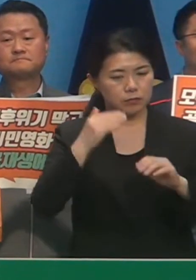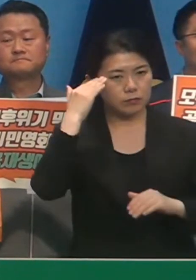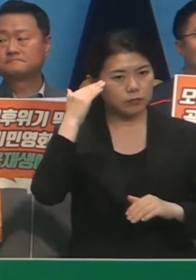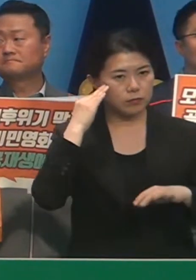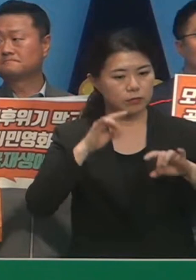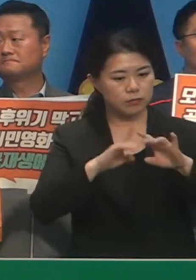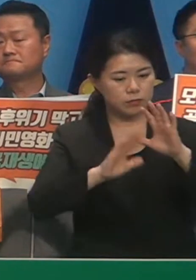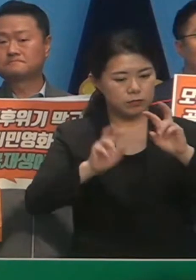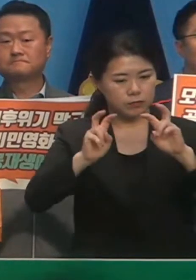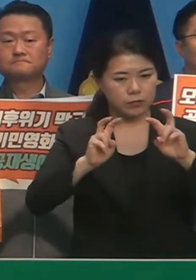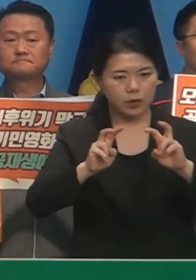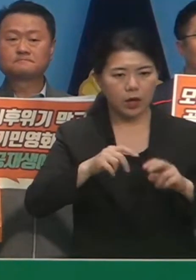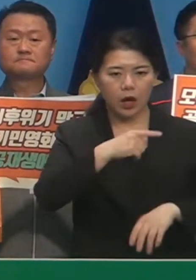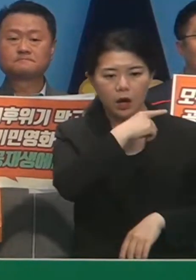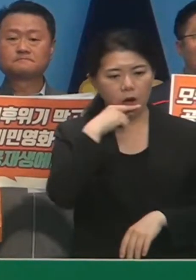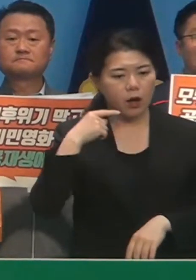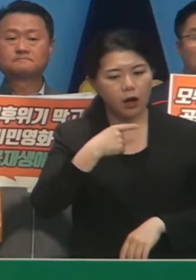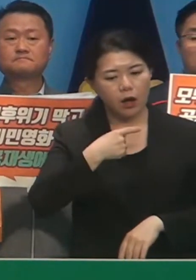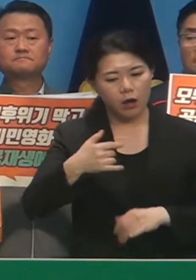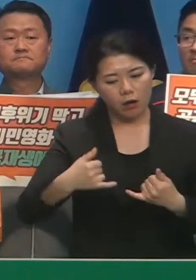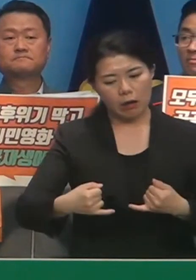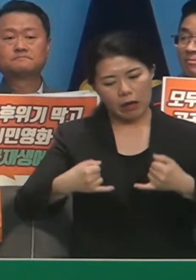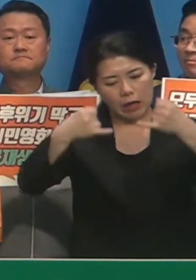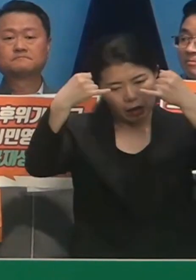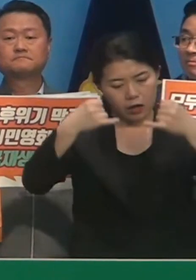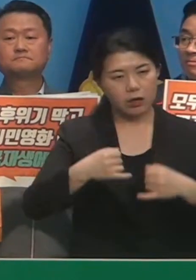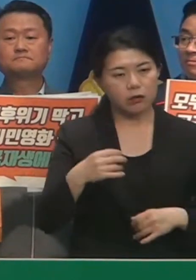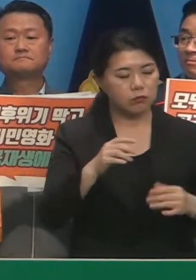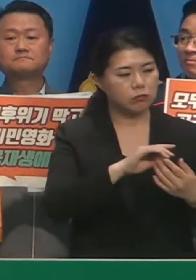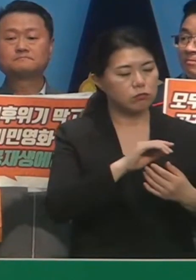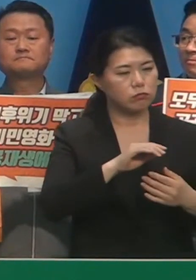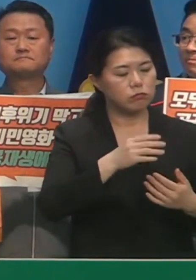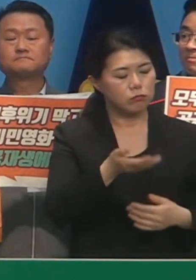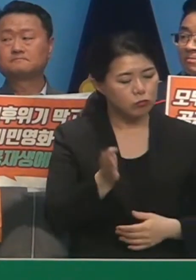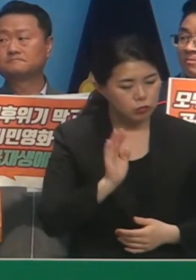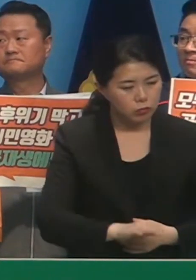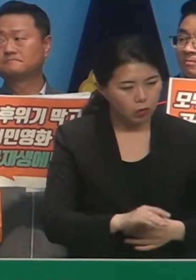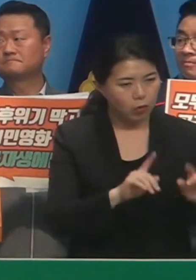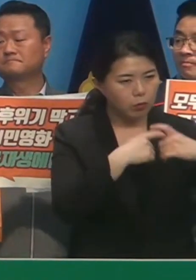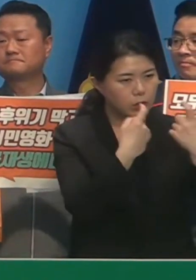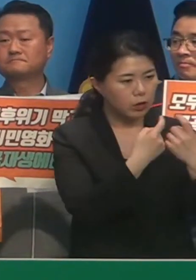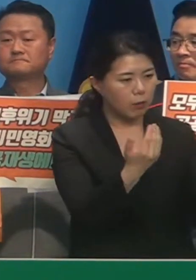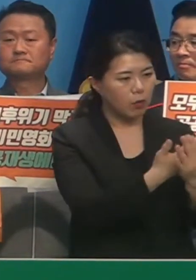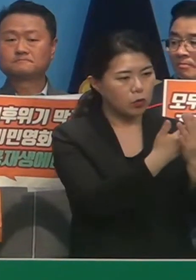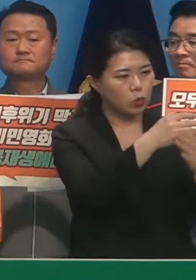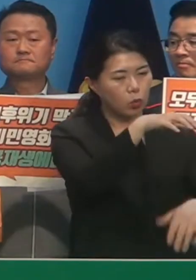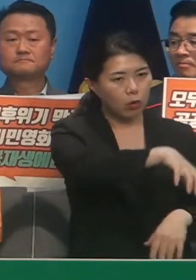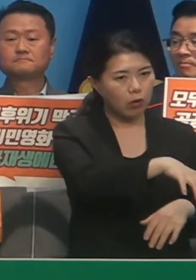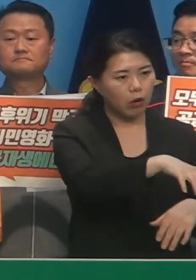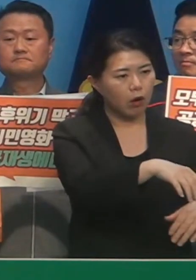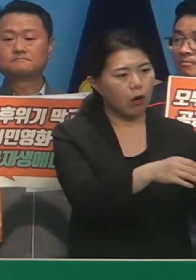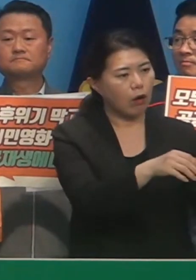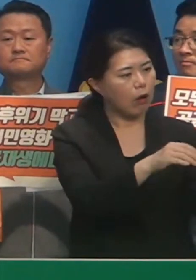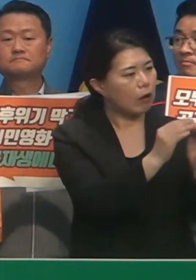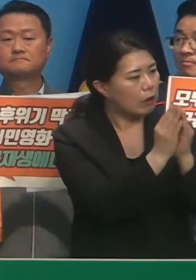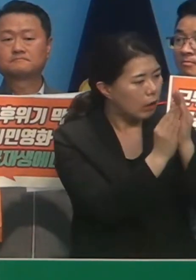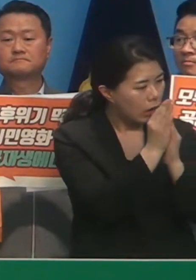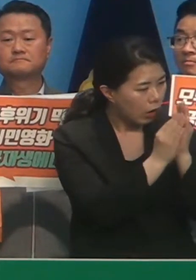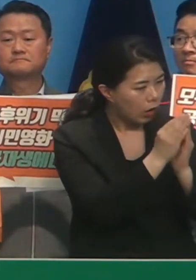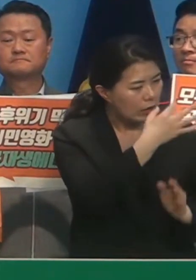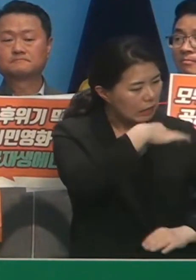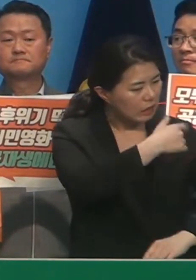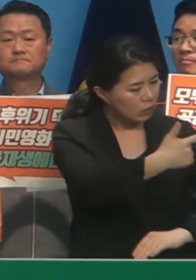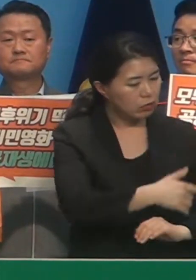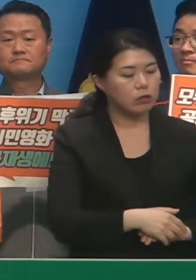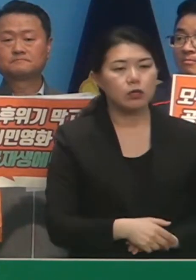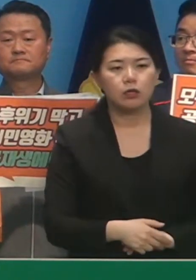한전은 큰 부채를 떠안았습니다. 이와 반면에 민간 발전사들은 수조 원에 이르는 큰 이익을 얻게